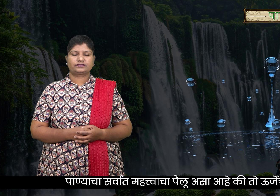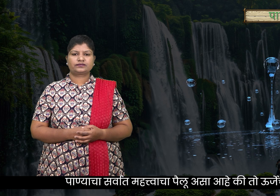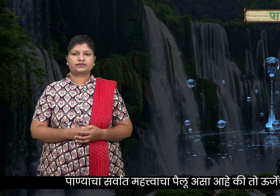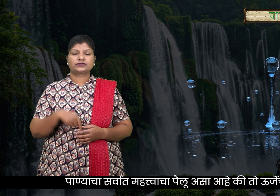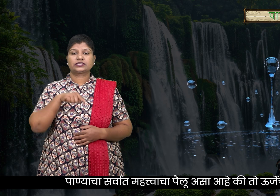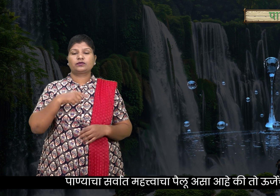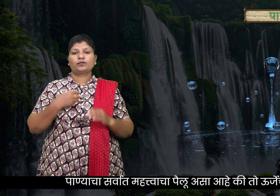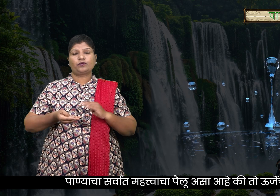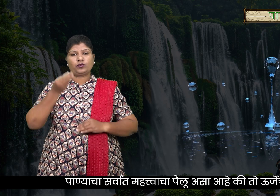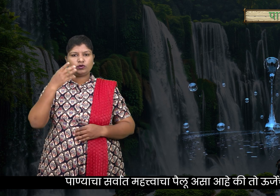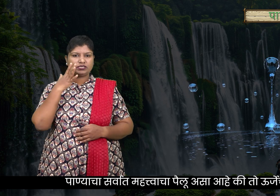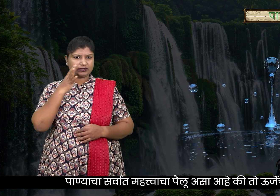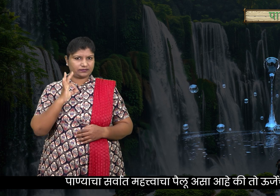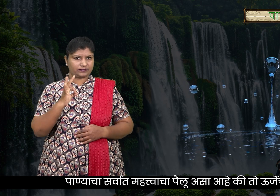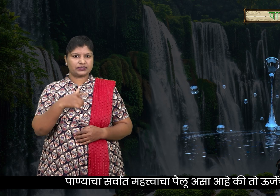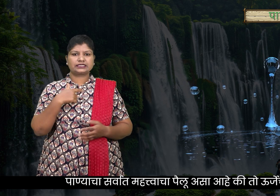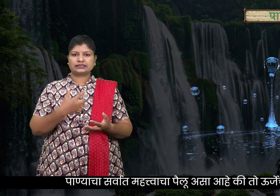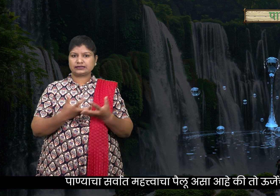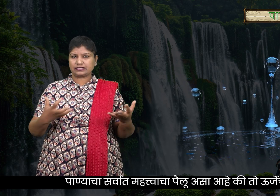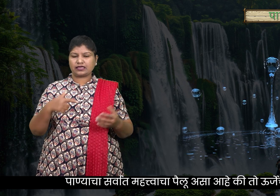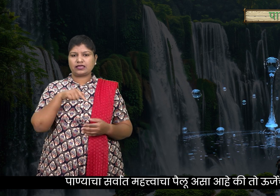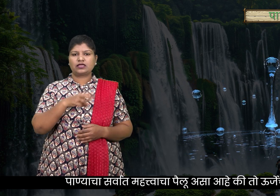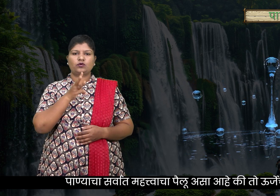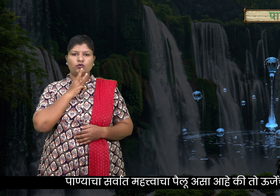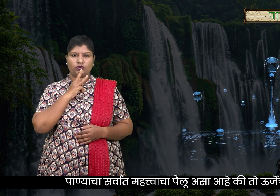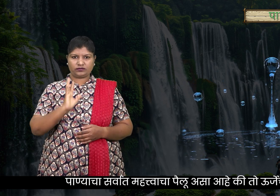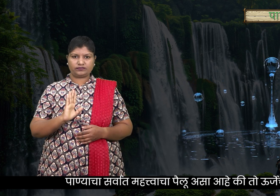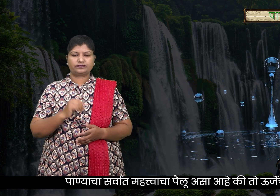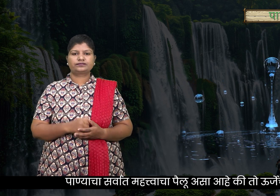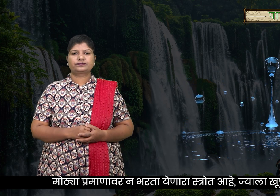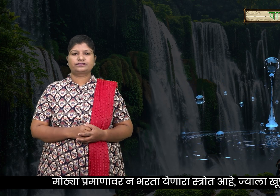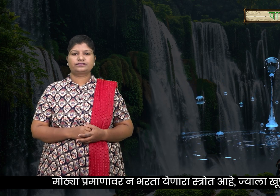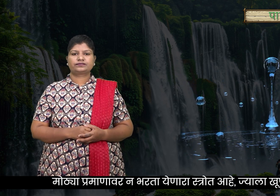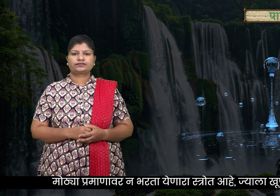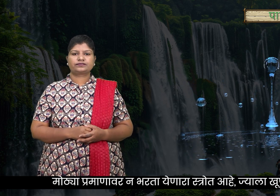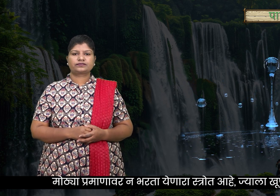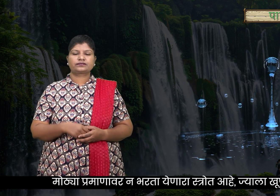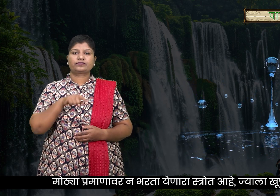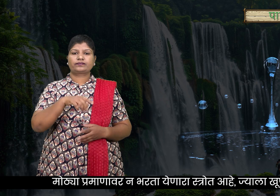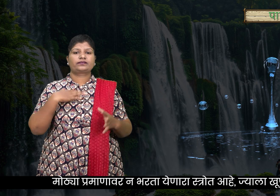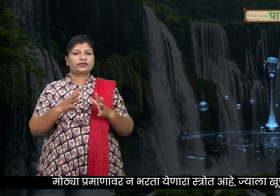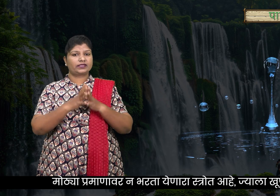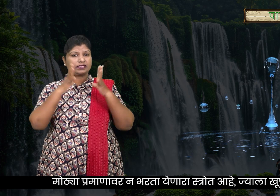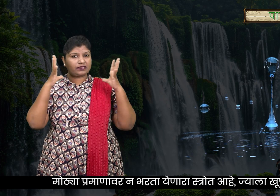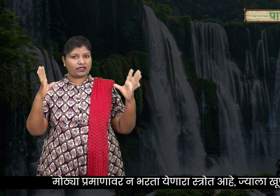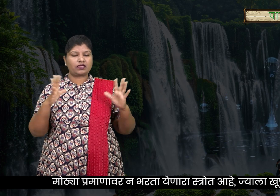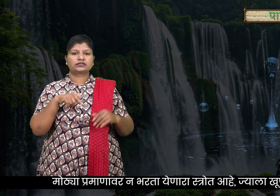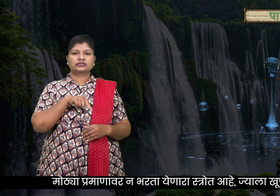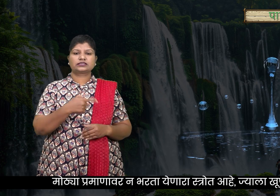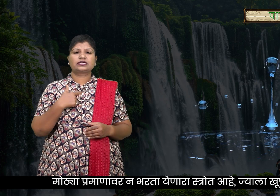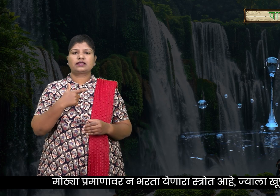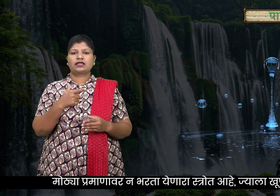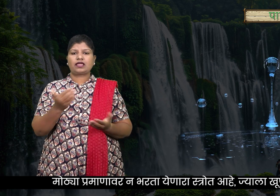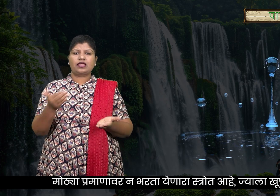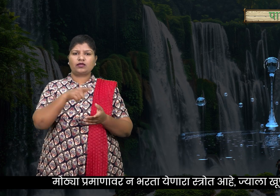पाण्याचा सर्वात महत्त्वाचा पैलू असा आहे की तो ऊर्जेच्या विपरीत मोठ्या प्रमाणावर न भरता येणारा स्रोत